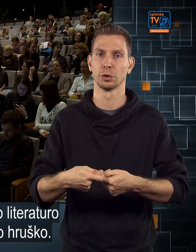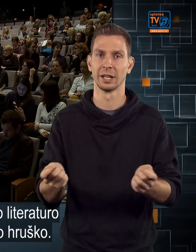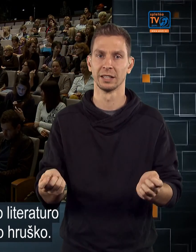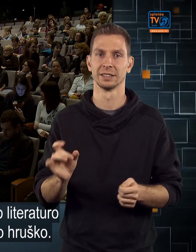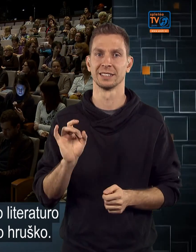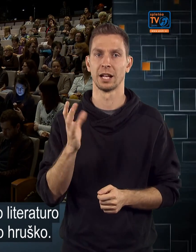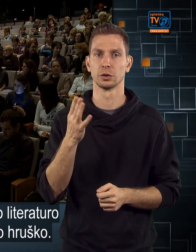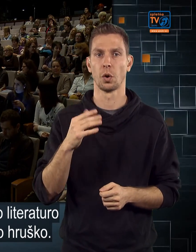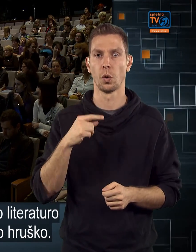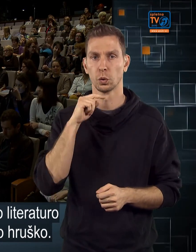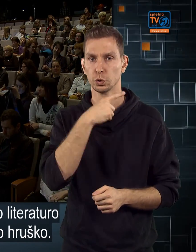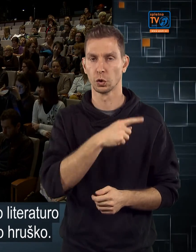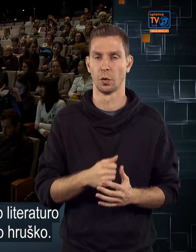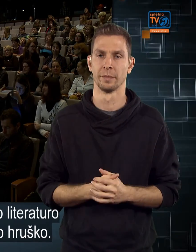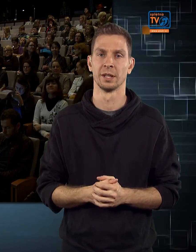hruško.